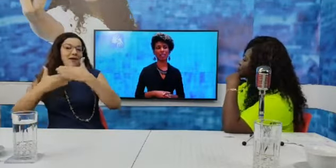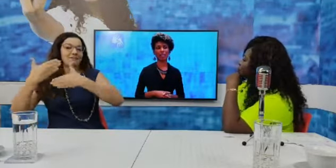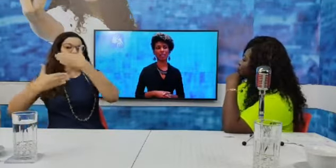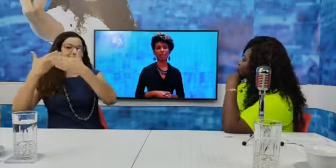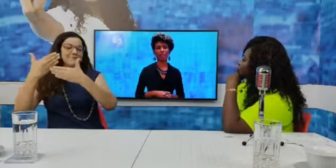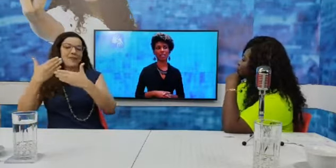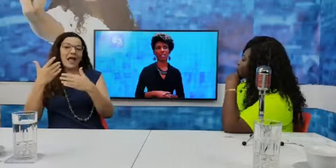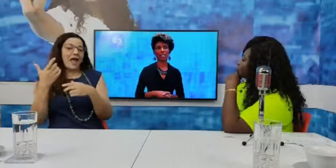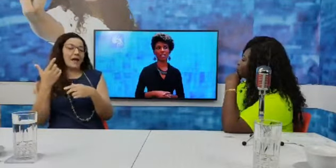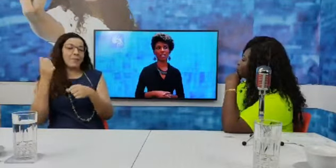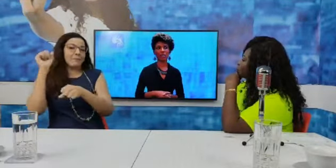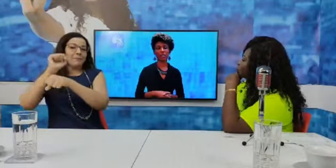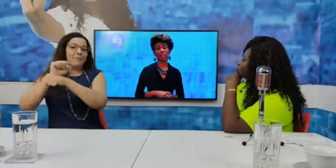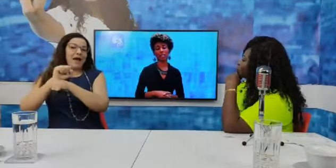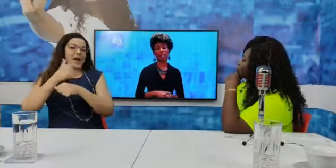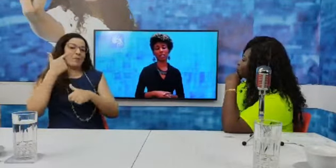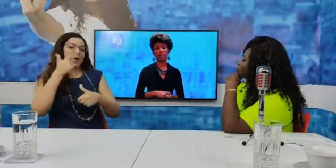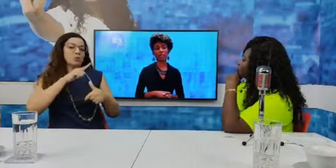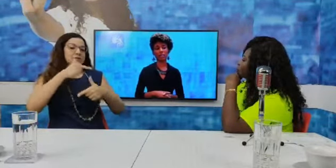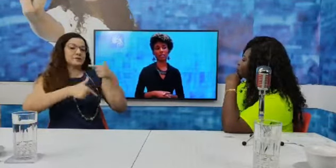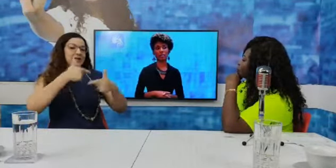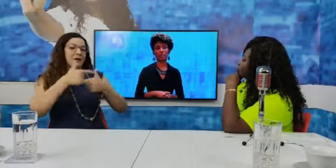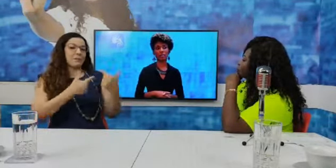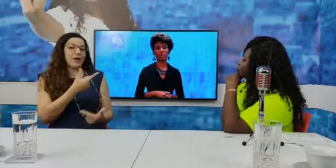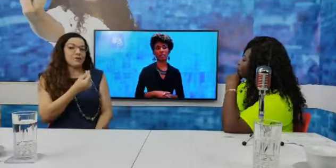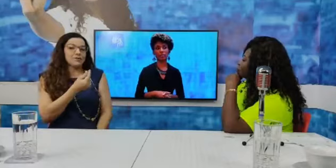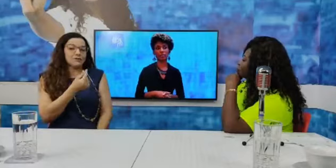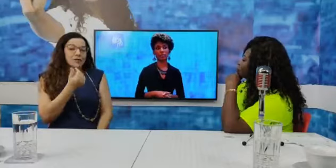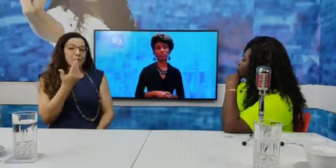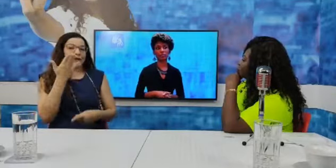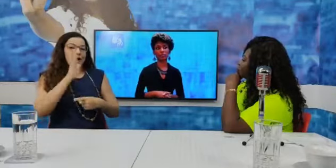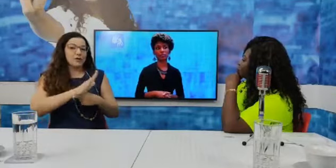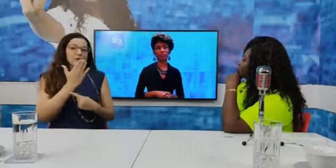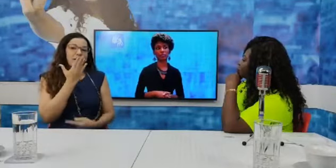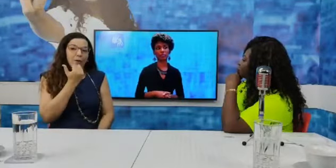o intérprete, sem essa questão, pra, e atrapalha o desenvolvimento.